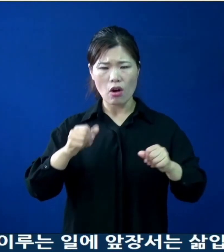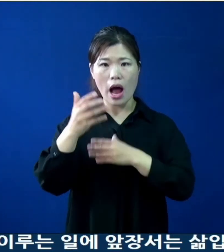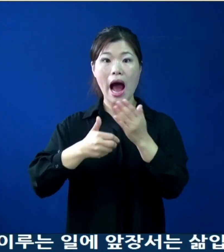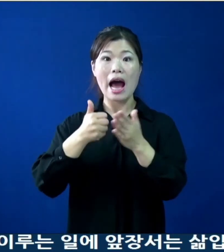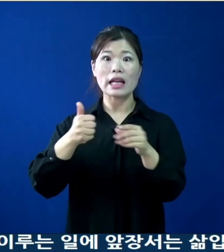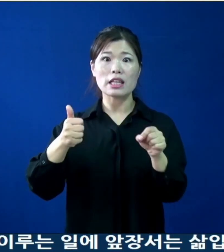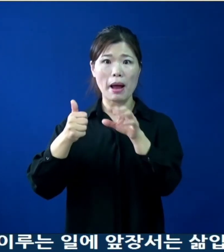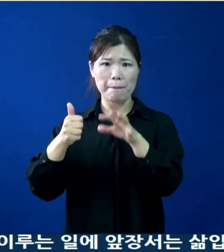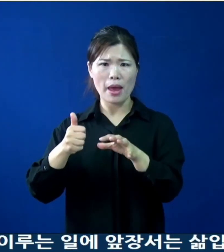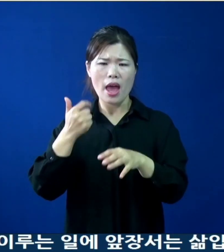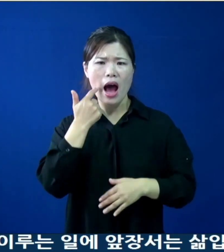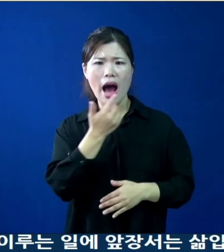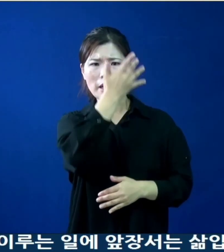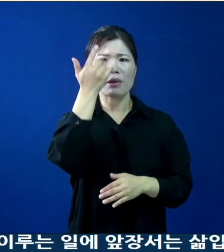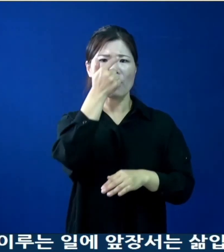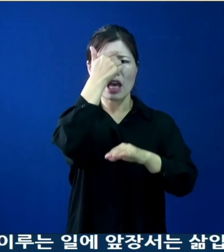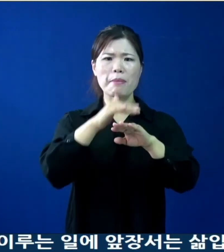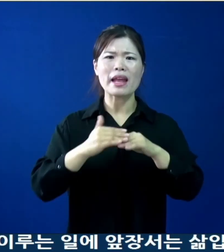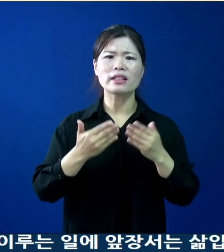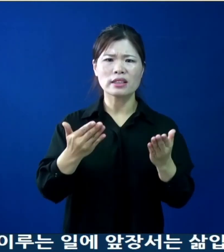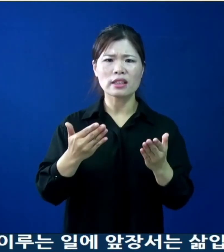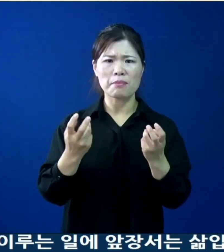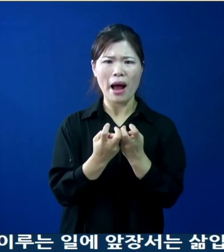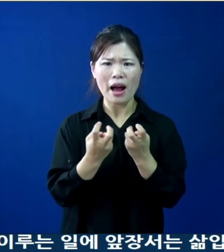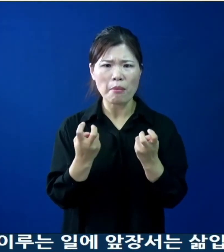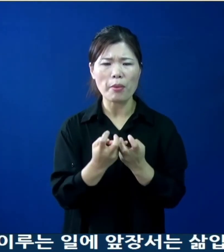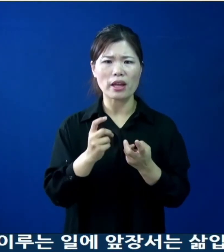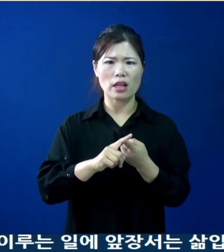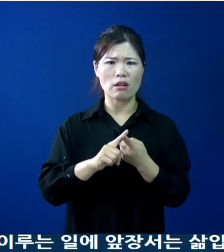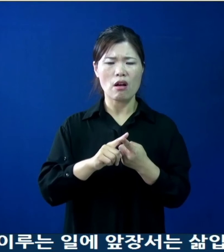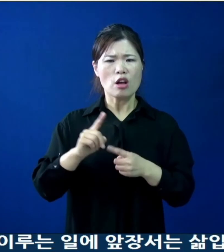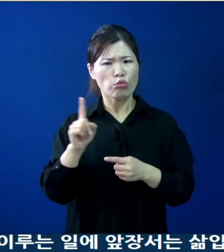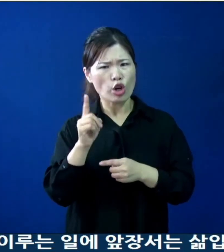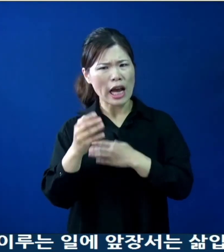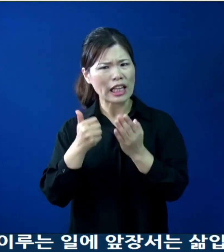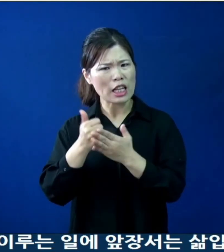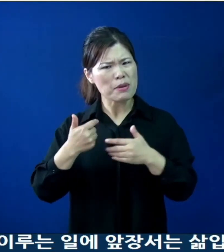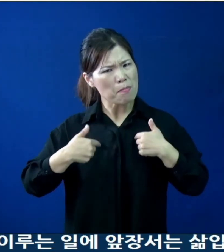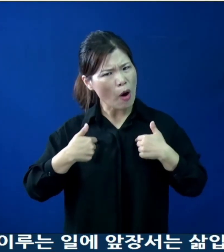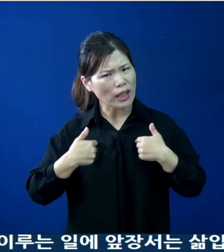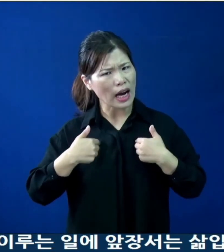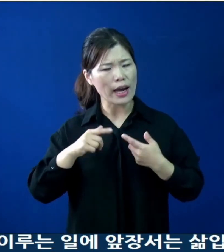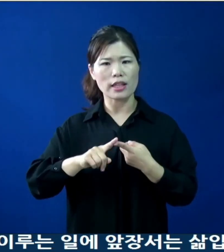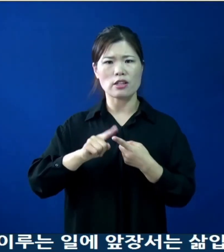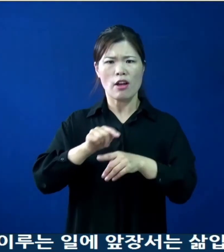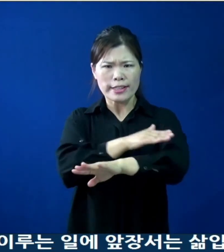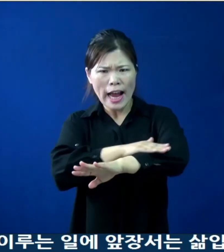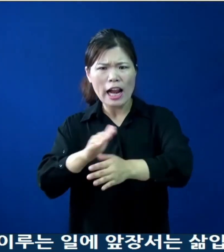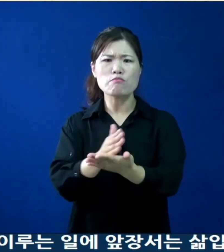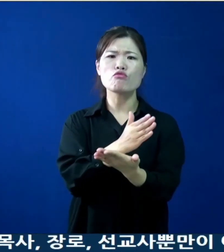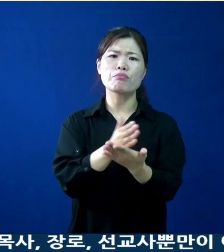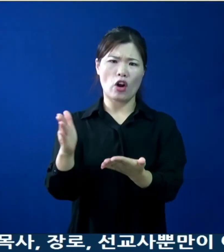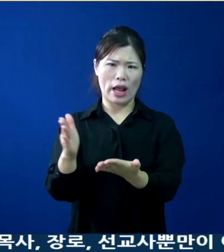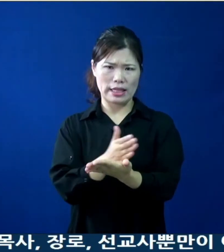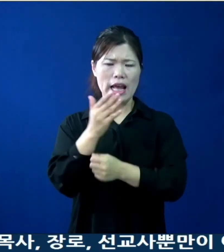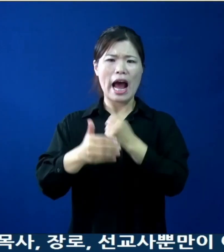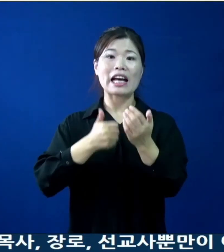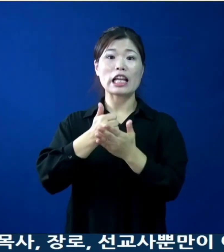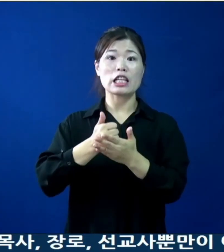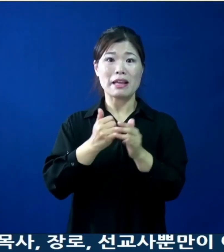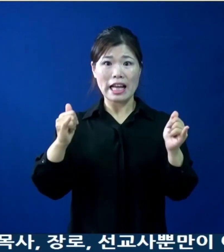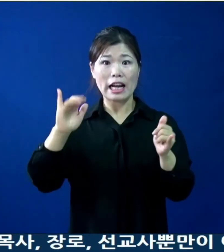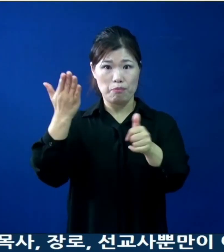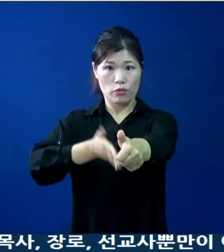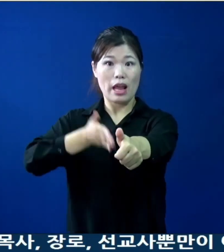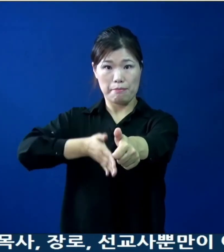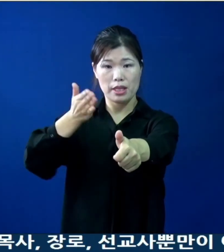앞에 아름다운 예배를 드리는 방법을, 무엇이 하나님이 기뻐하시는 것을 잘 분별하는 하나님의 사람인 줄로 믿으시기